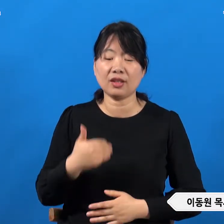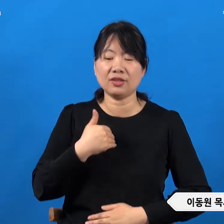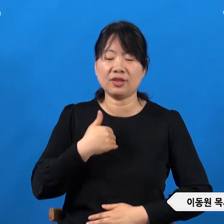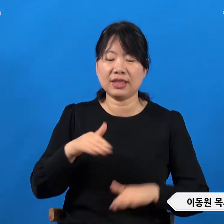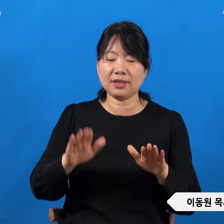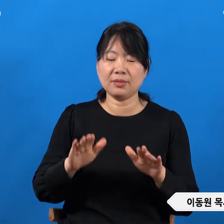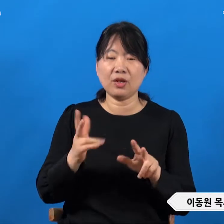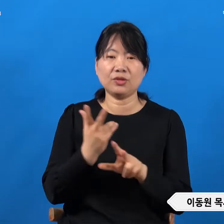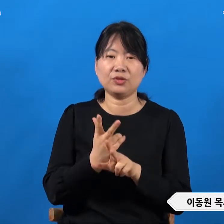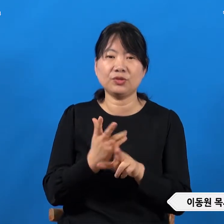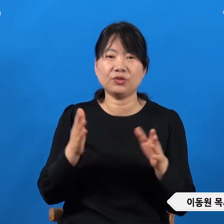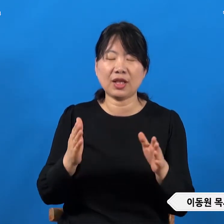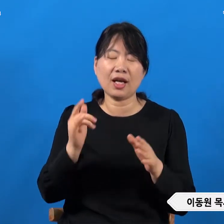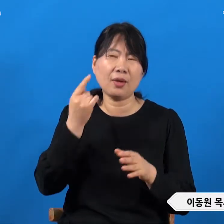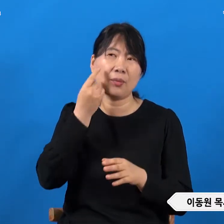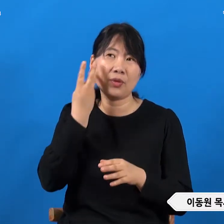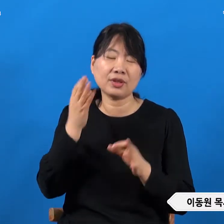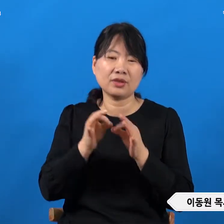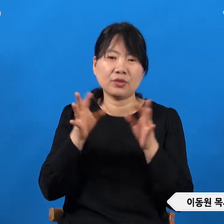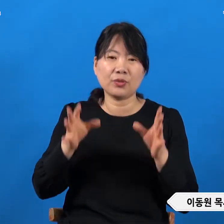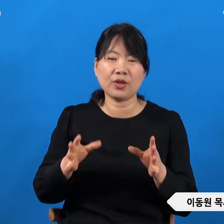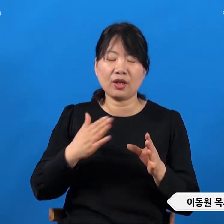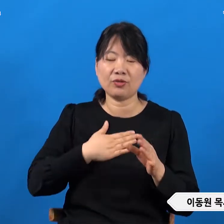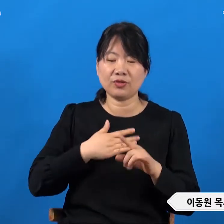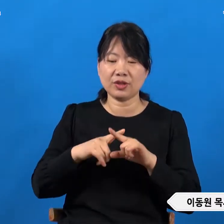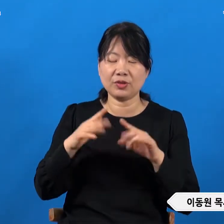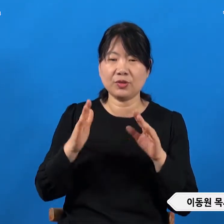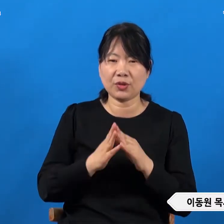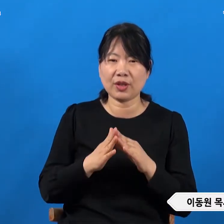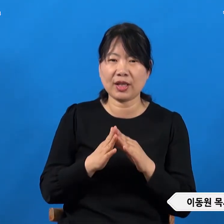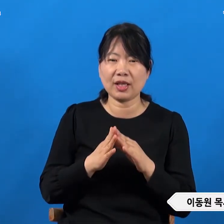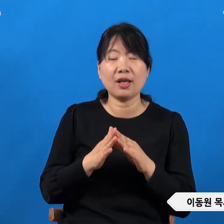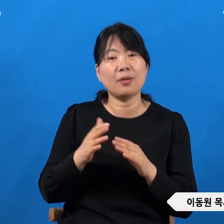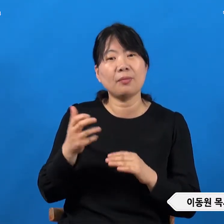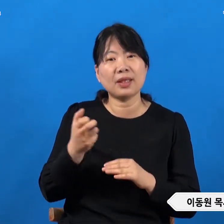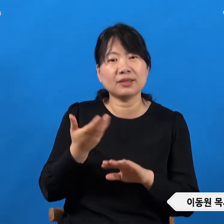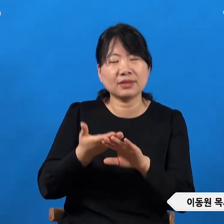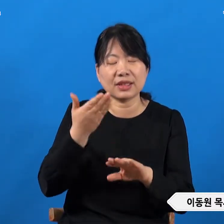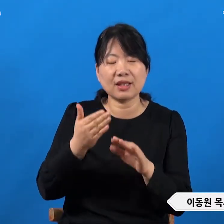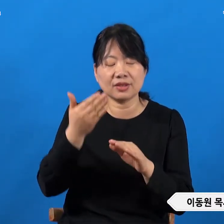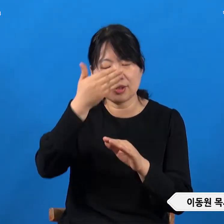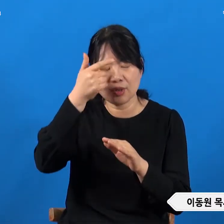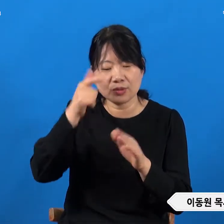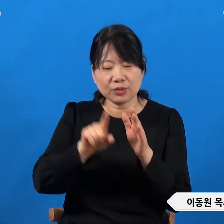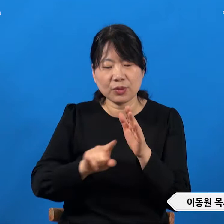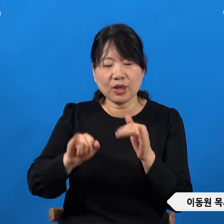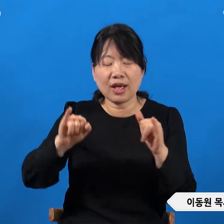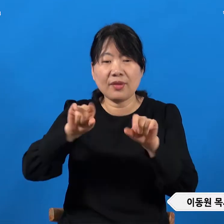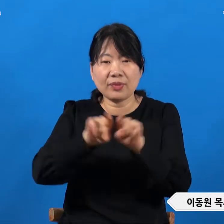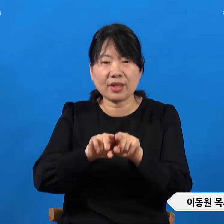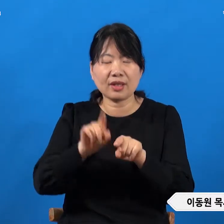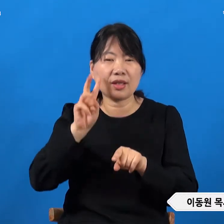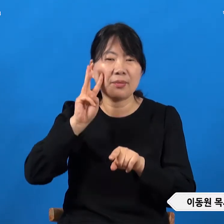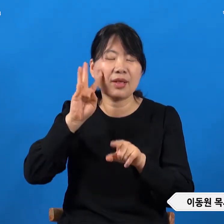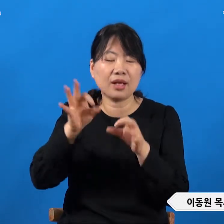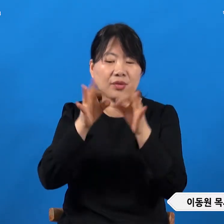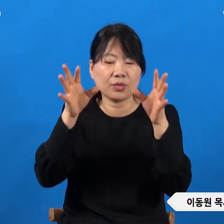저는 이번 주간 지난 며칠 우리 교회 약 80여 명의 성도들과 함께 3박